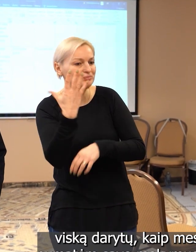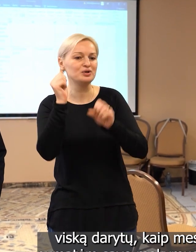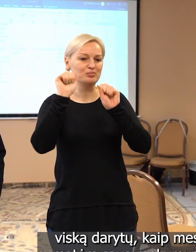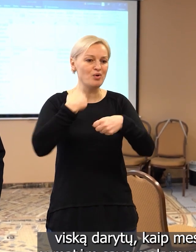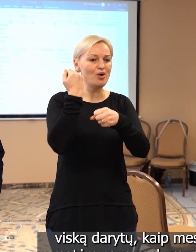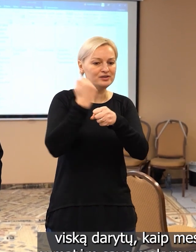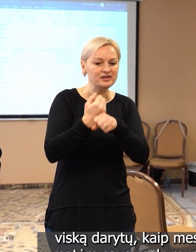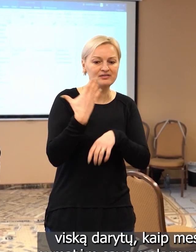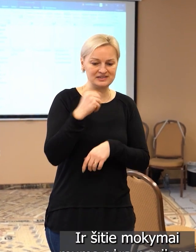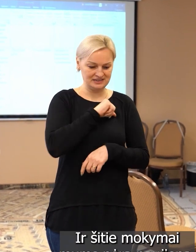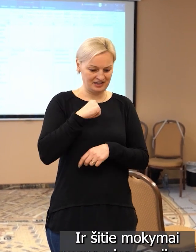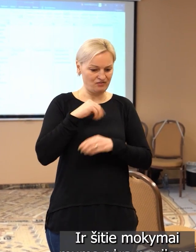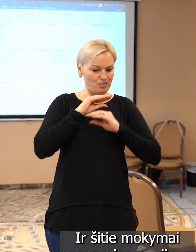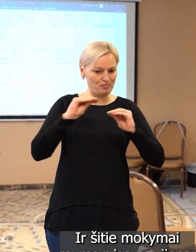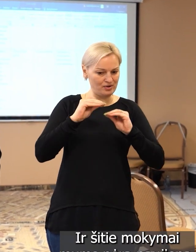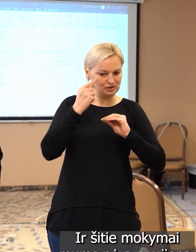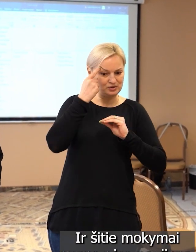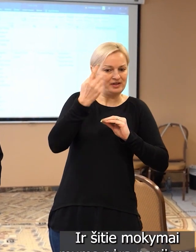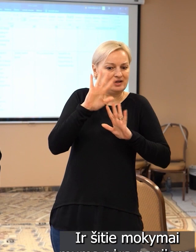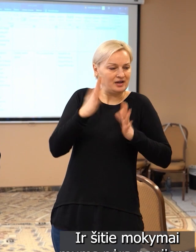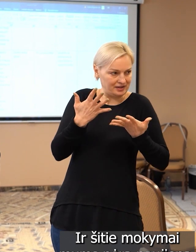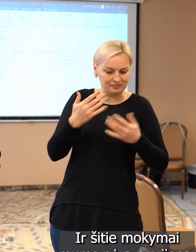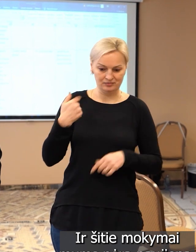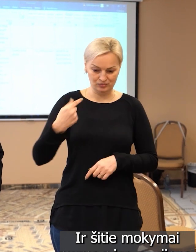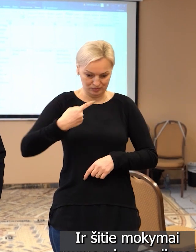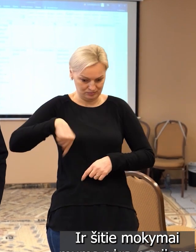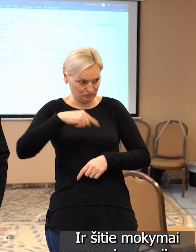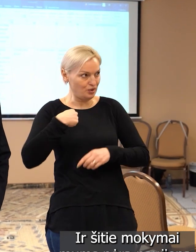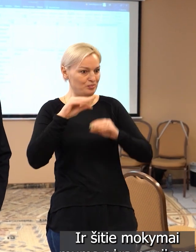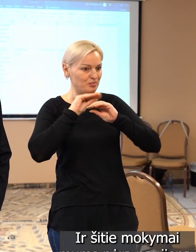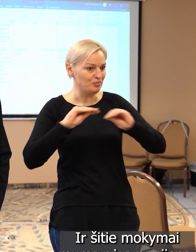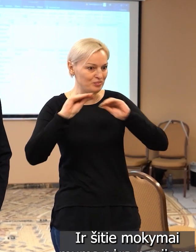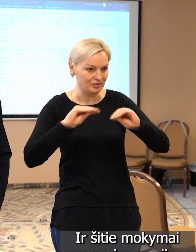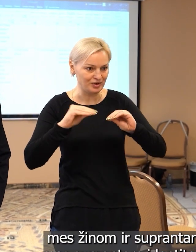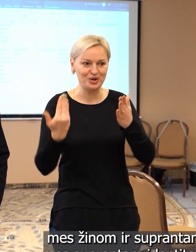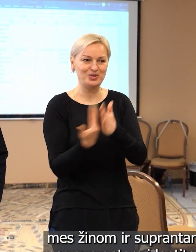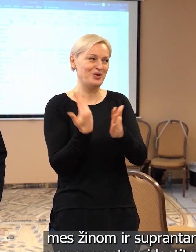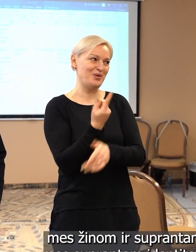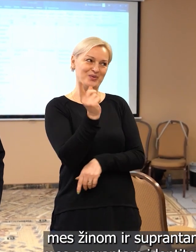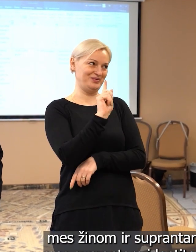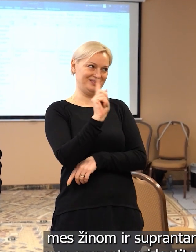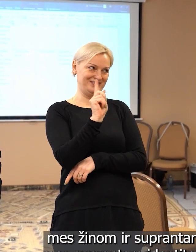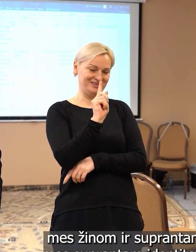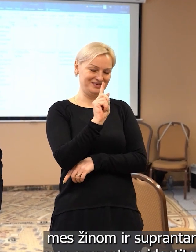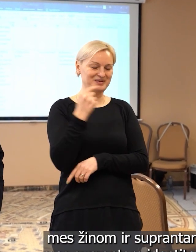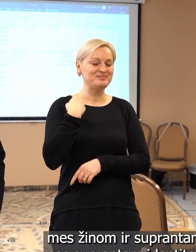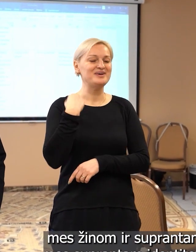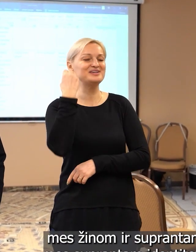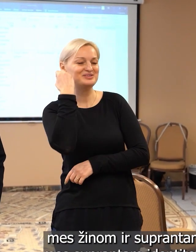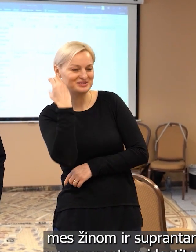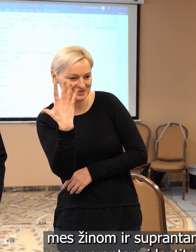savo mokymuose. Ir tai mums jau ir šitie mokymai jau mums nėra naujiena, mes žinom,